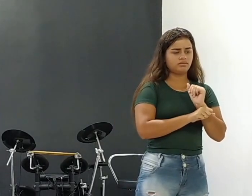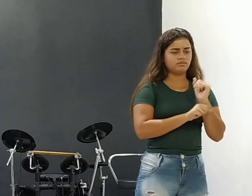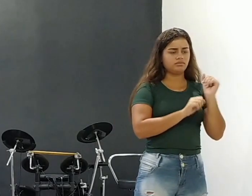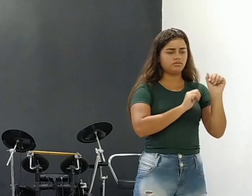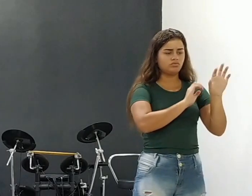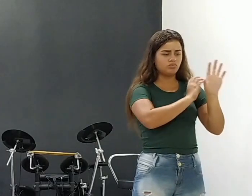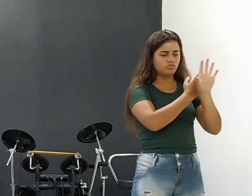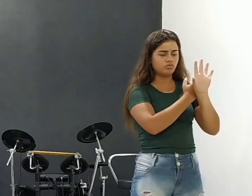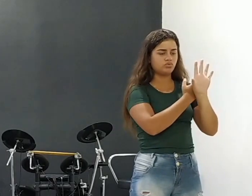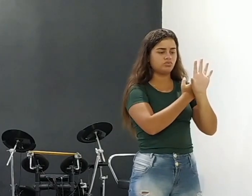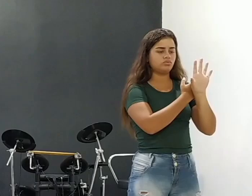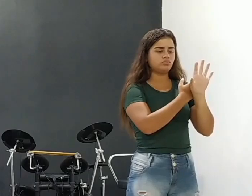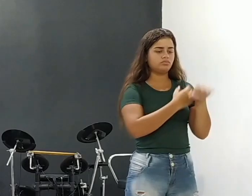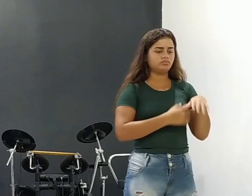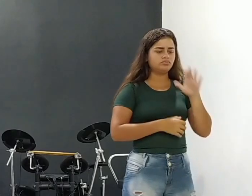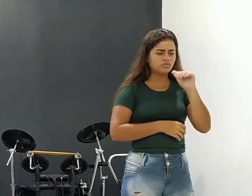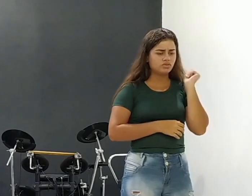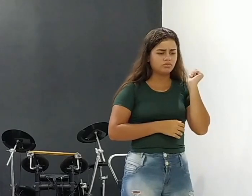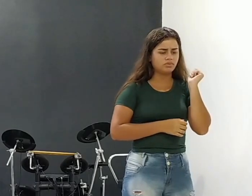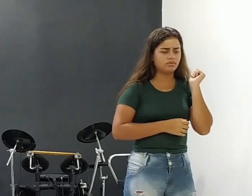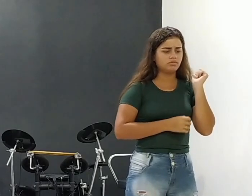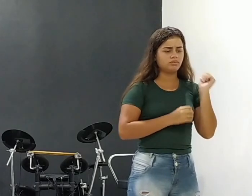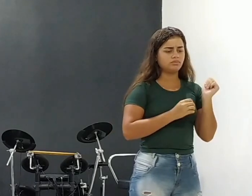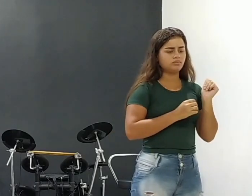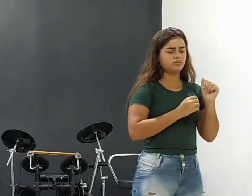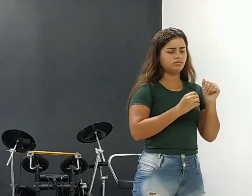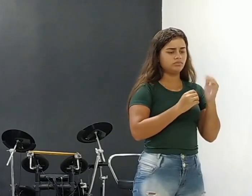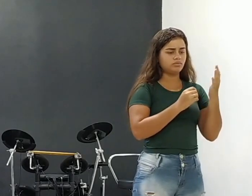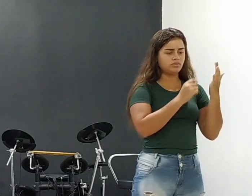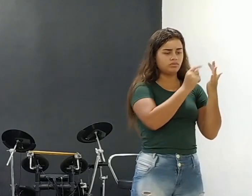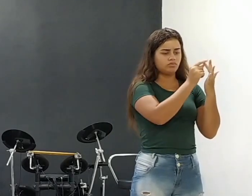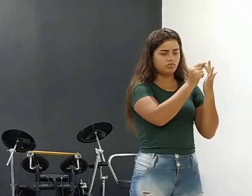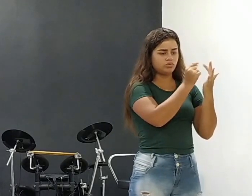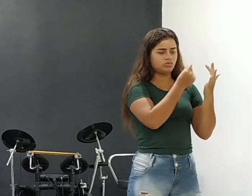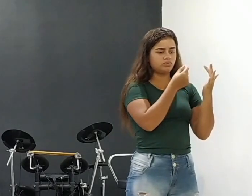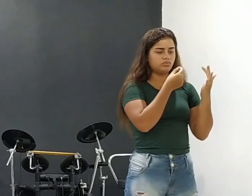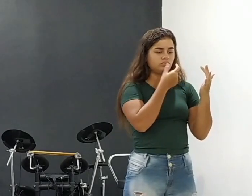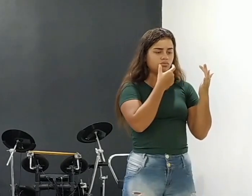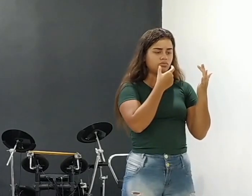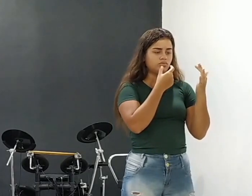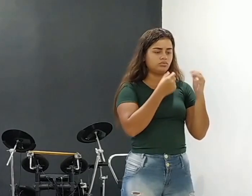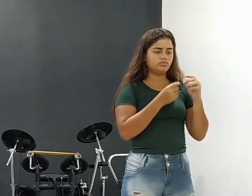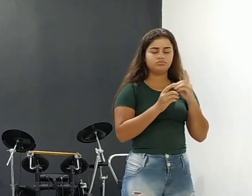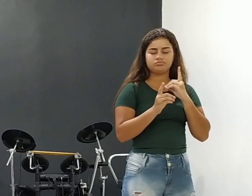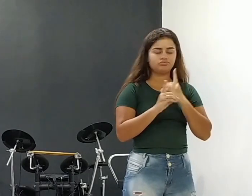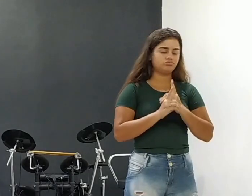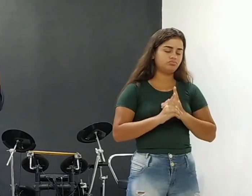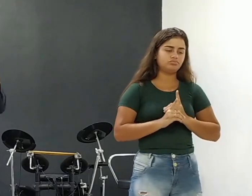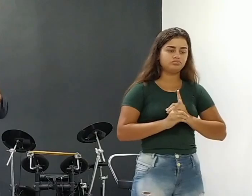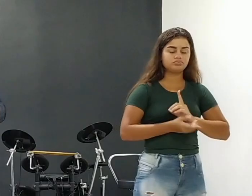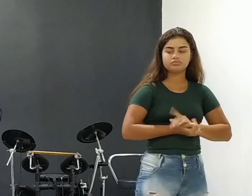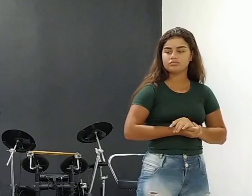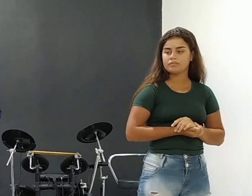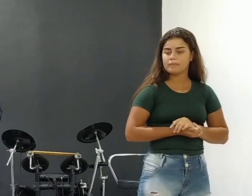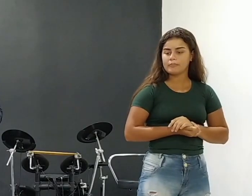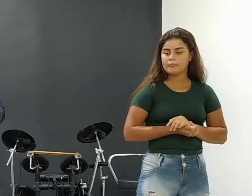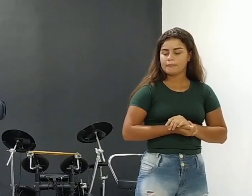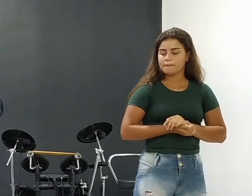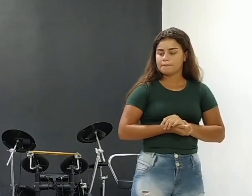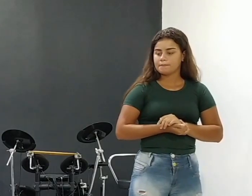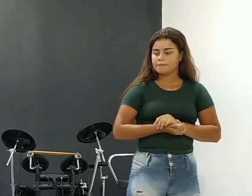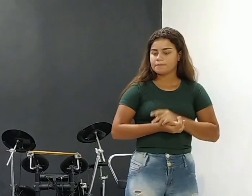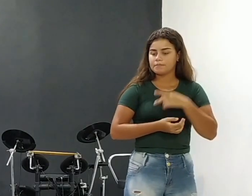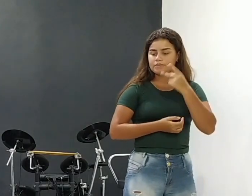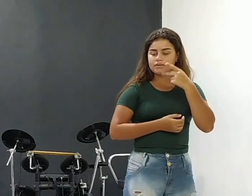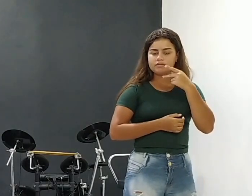para que ele pudesse comer daquela árvore linda, ele não acha, ele não encontra. E na mesma hora,